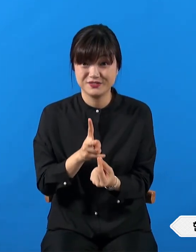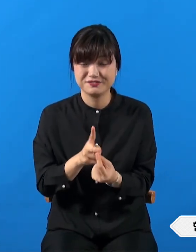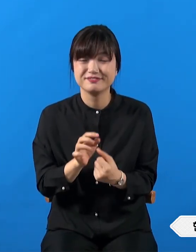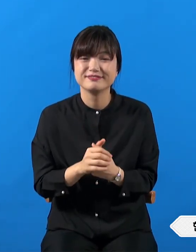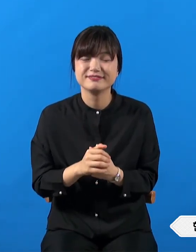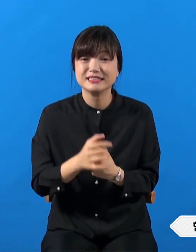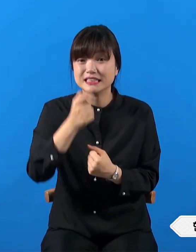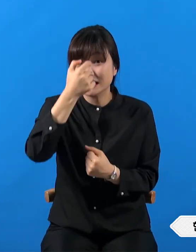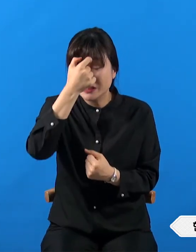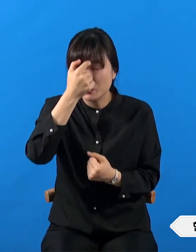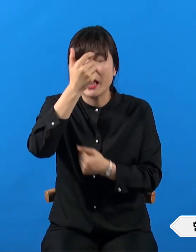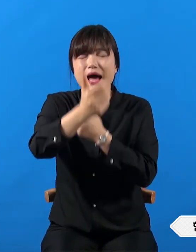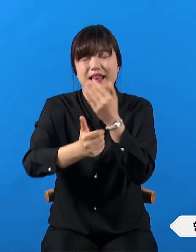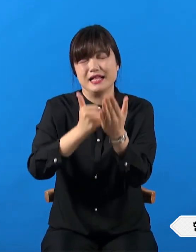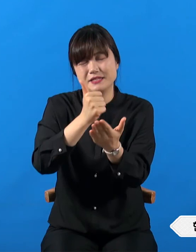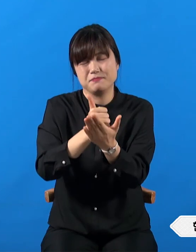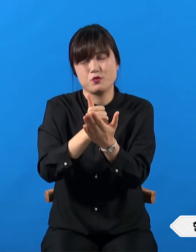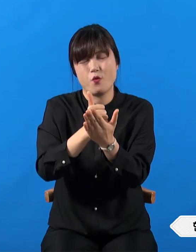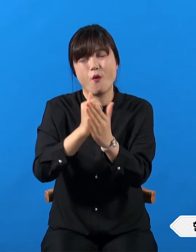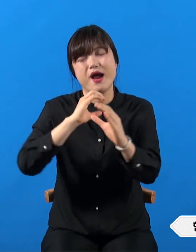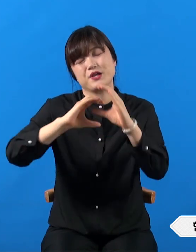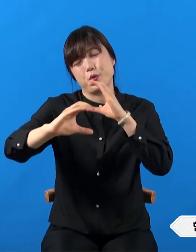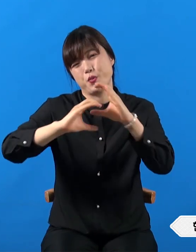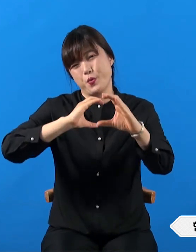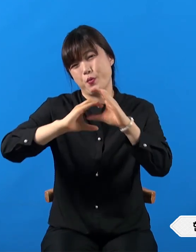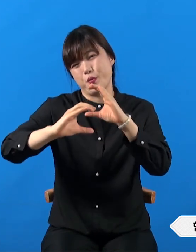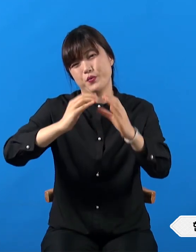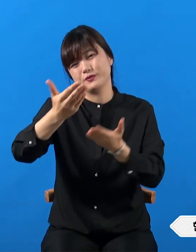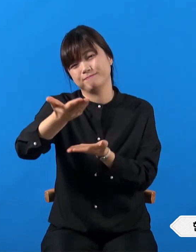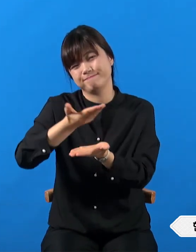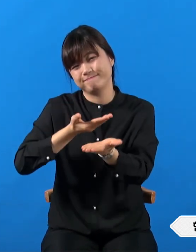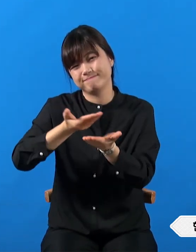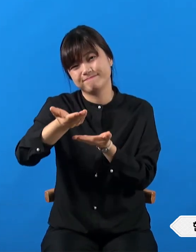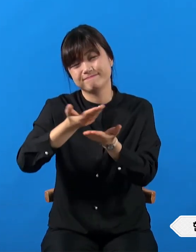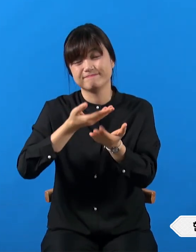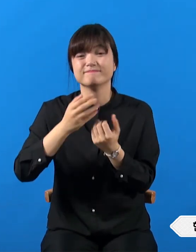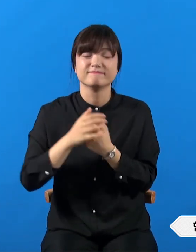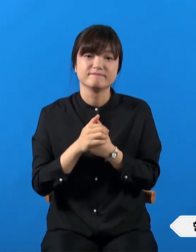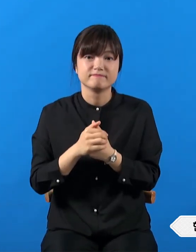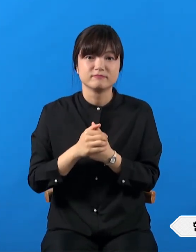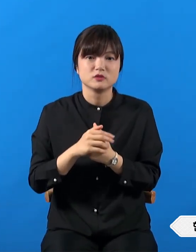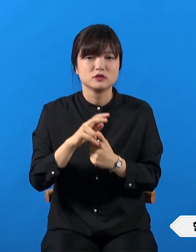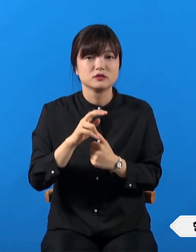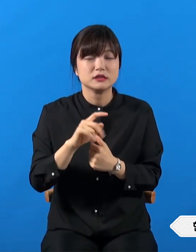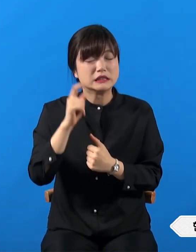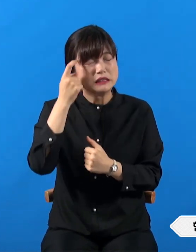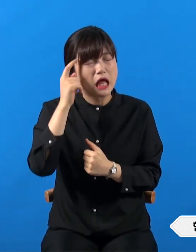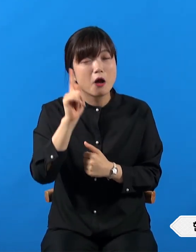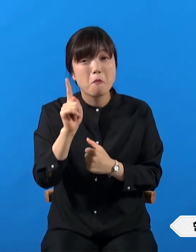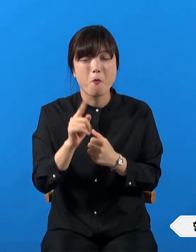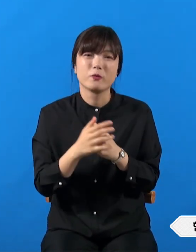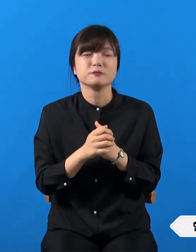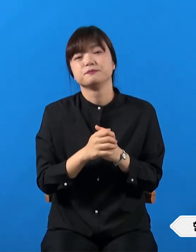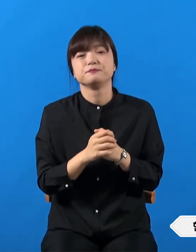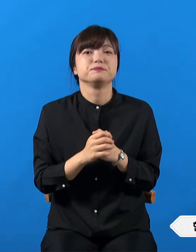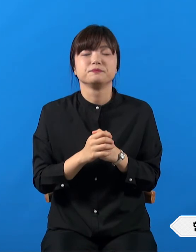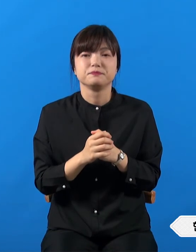둘째로 기도는 하나님과의 교통입니다. 혹시 이런 생각 안 하십니까?